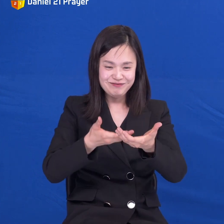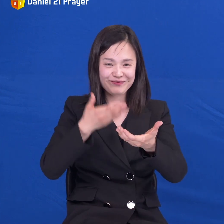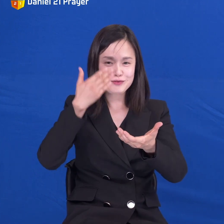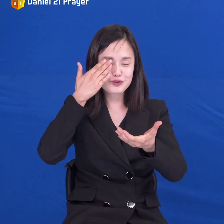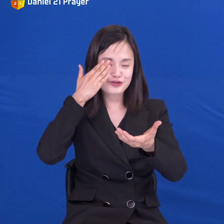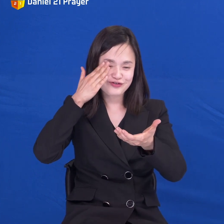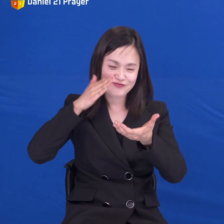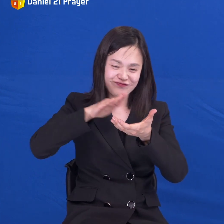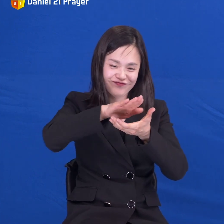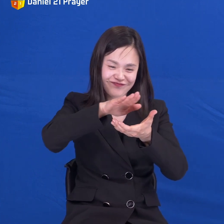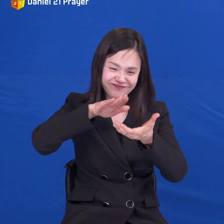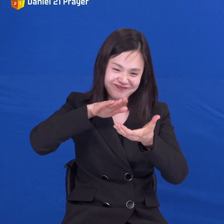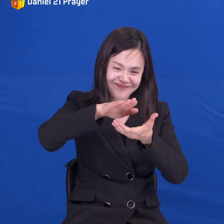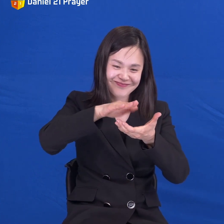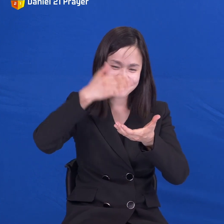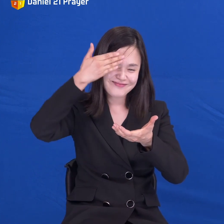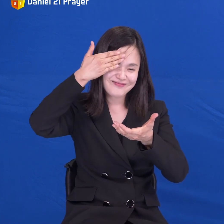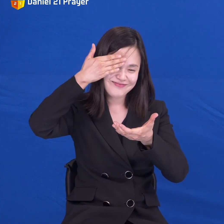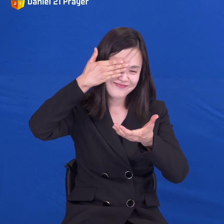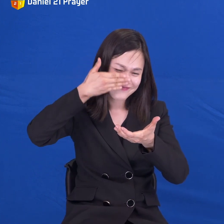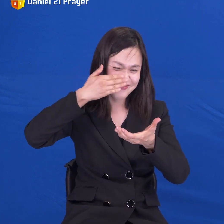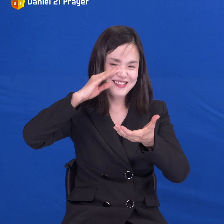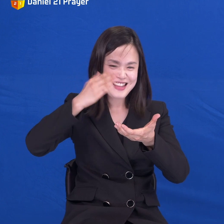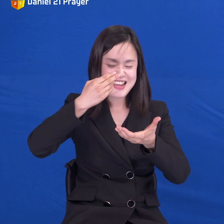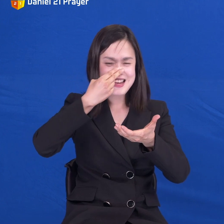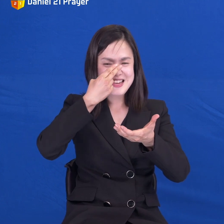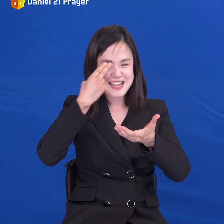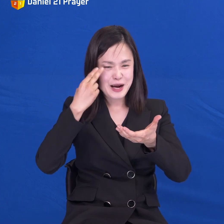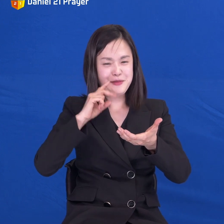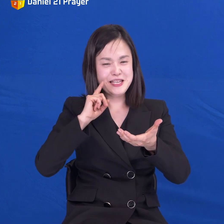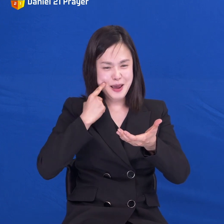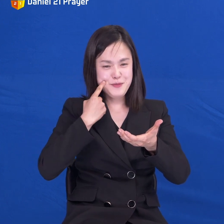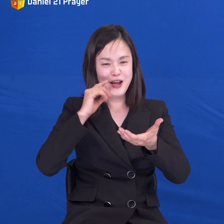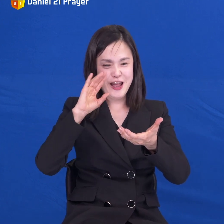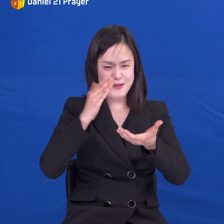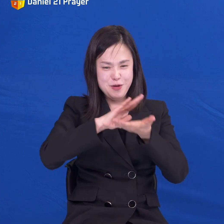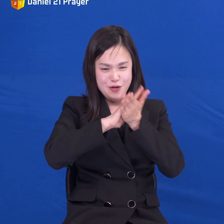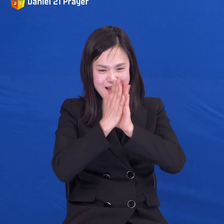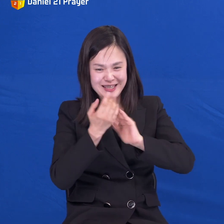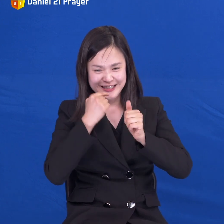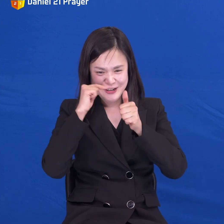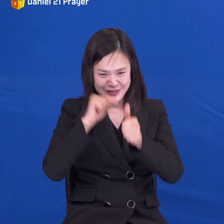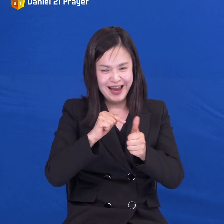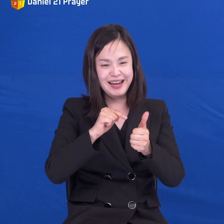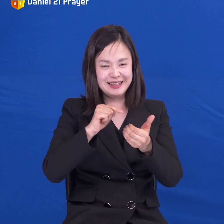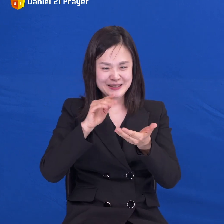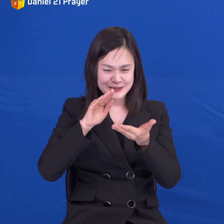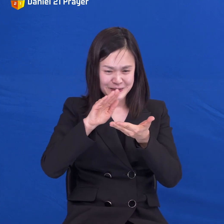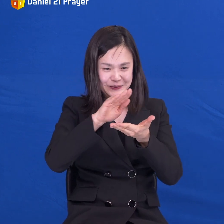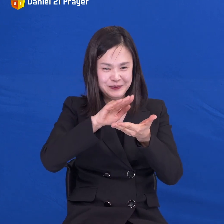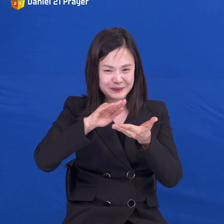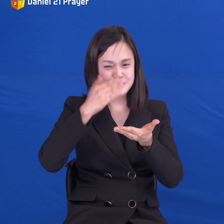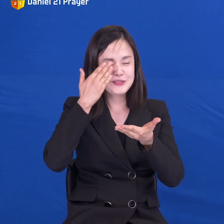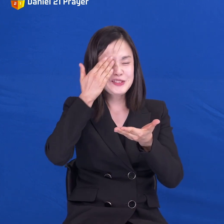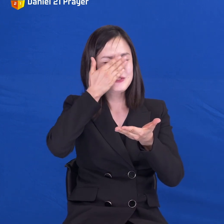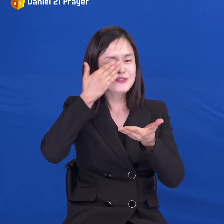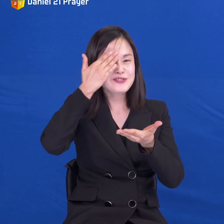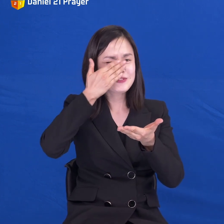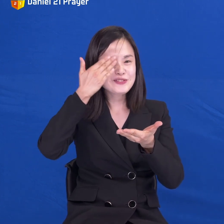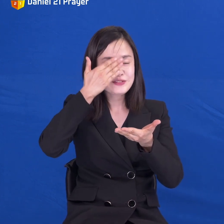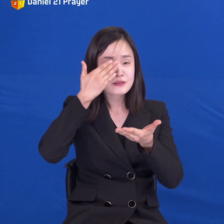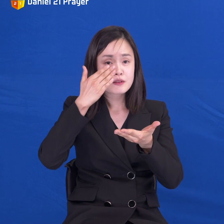쌍꺼풀, 쓰리꺼풀 될지어다. 그런데 우리 아들이 쇠로 된 자동차를 가지고